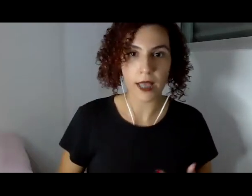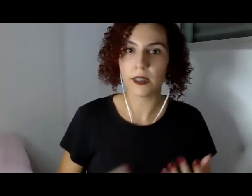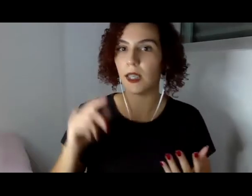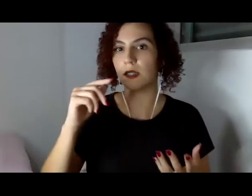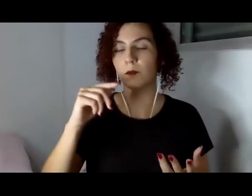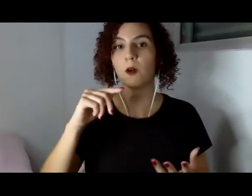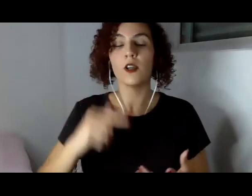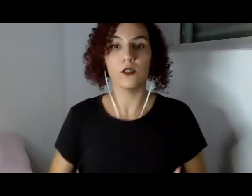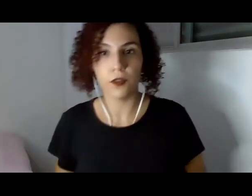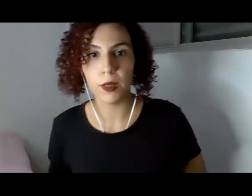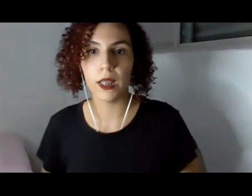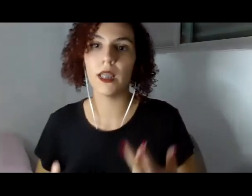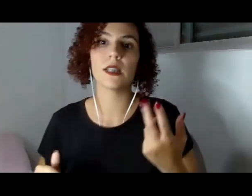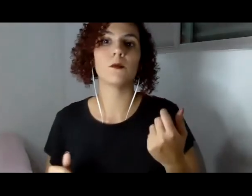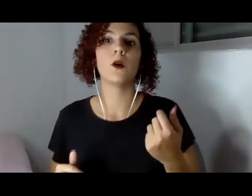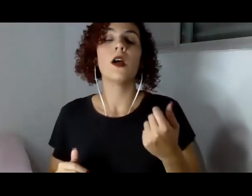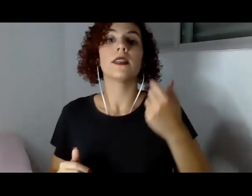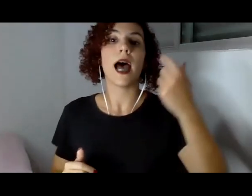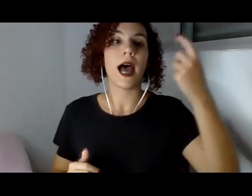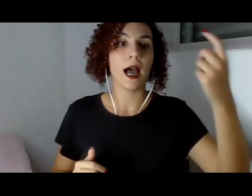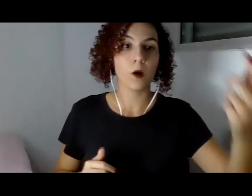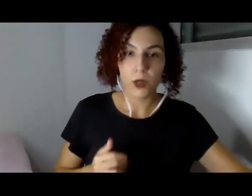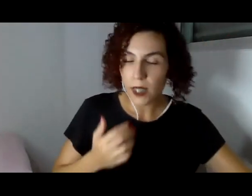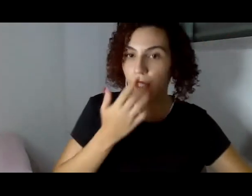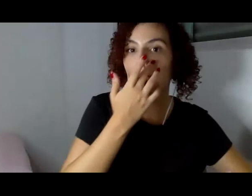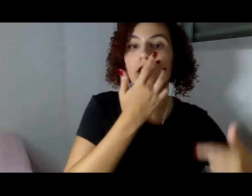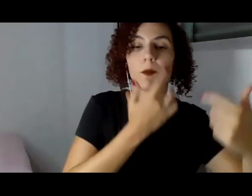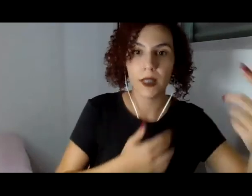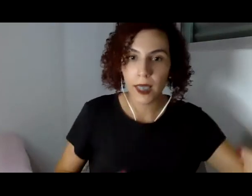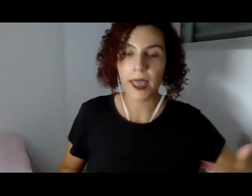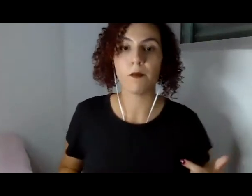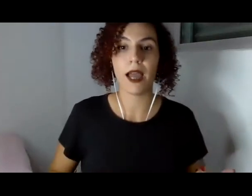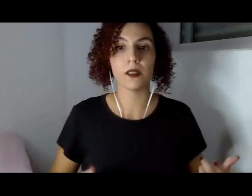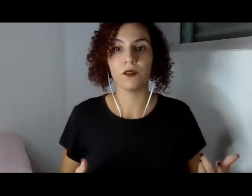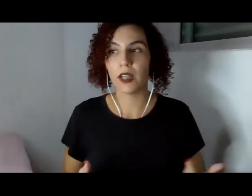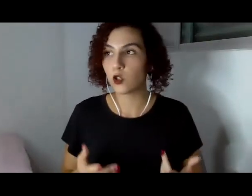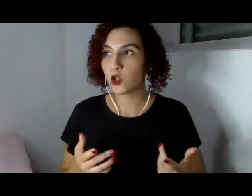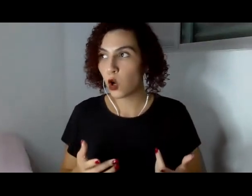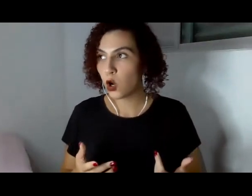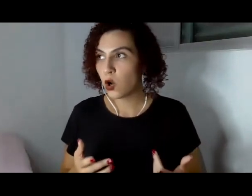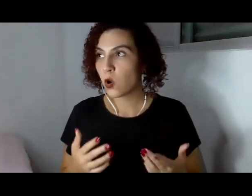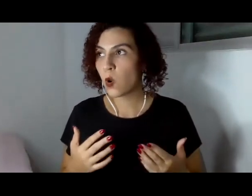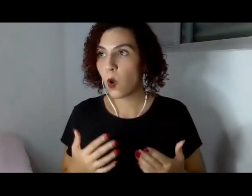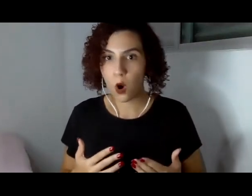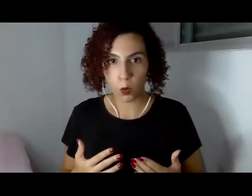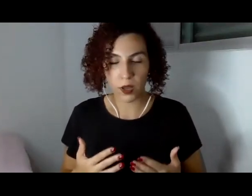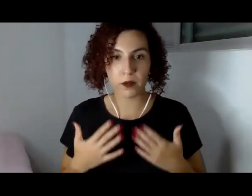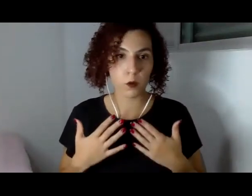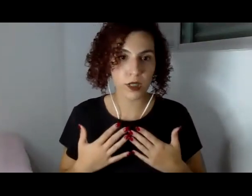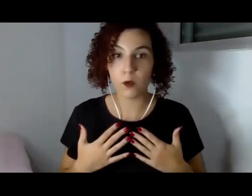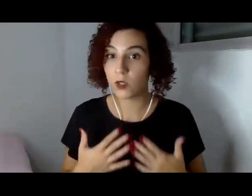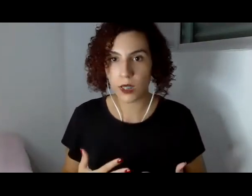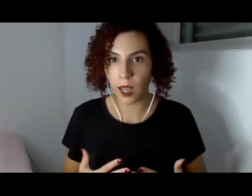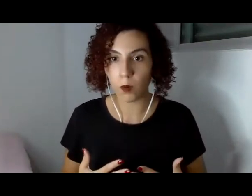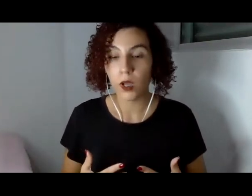temática de racismo, de feminismo, da comunidade LGBTQIA+. Eu falei, socorro, eu